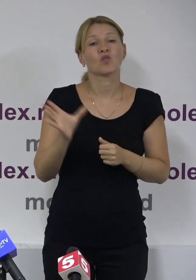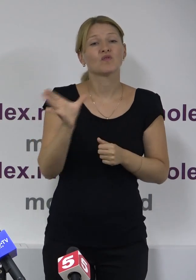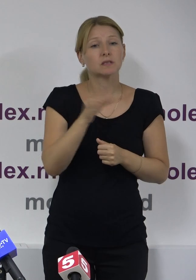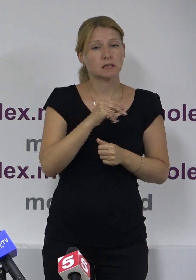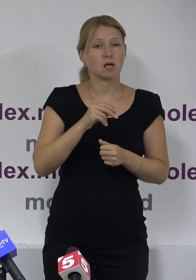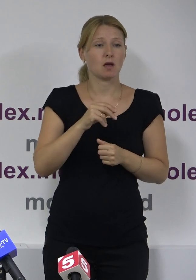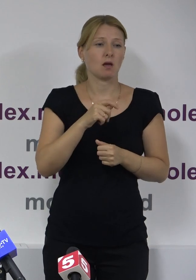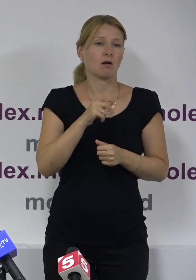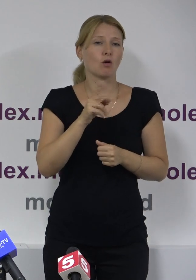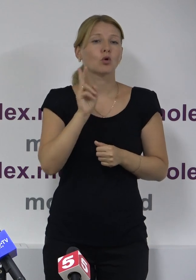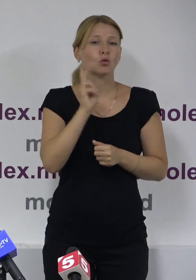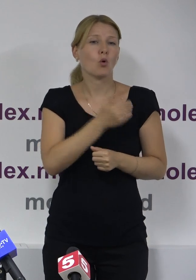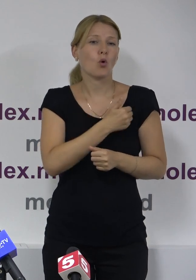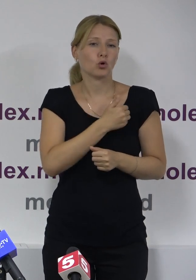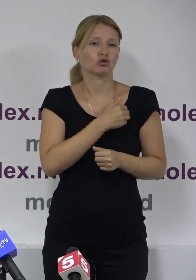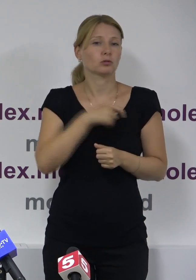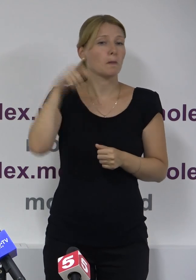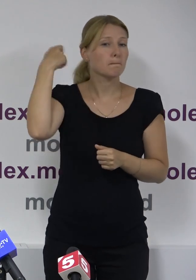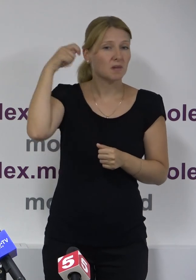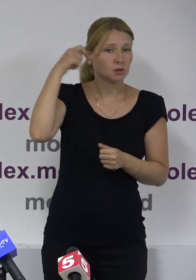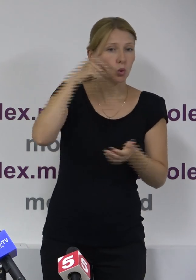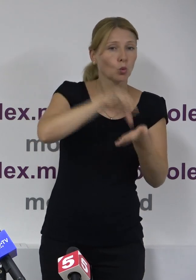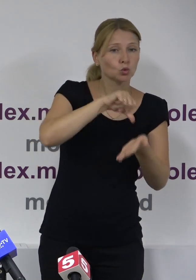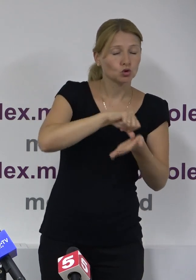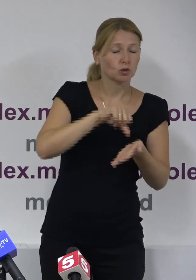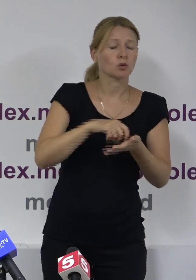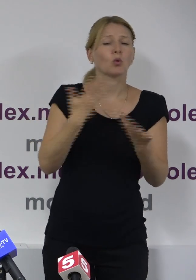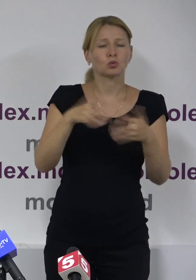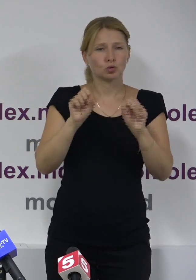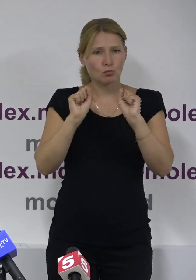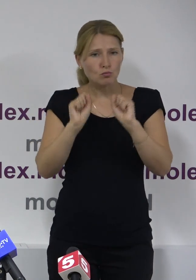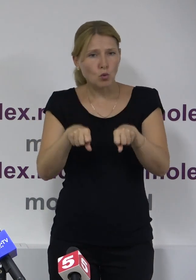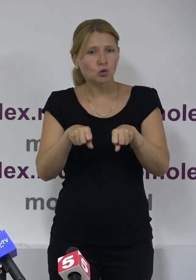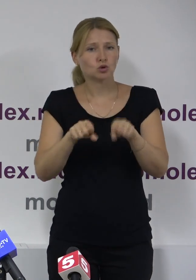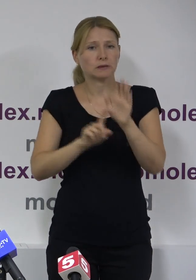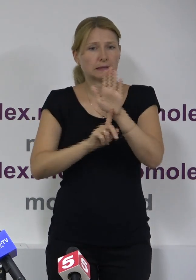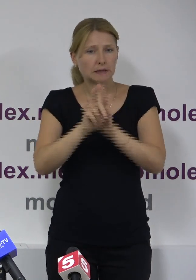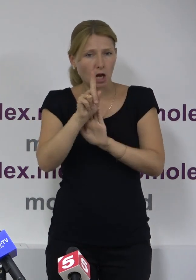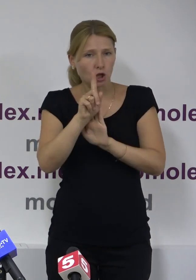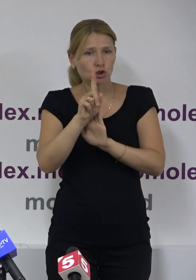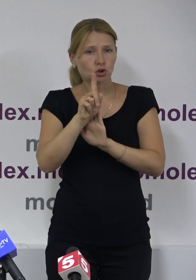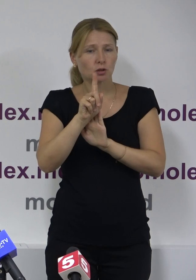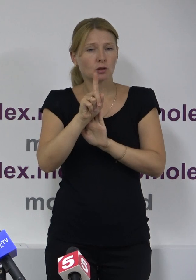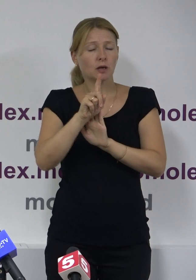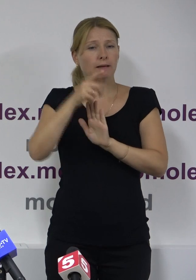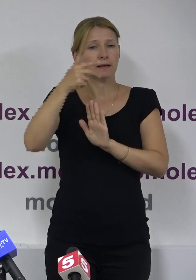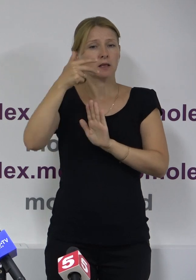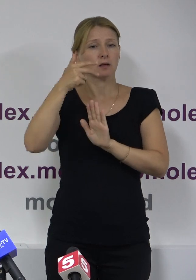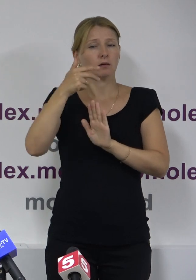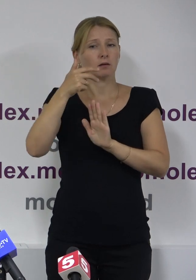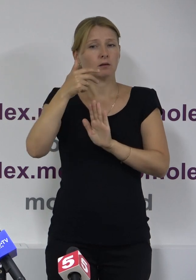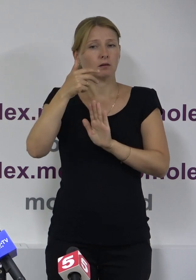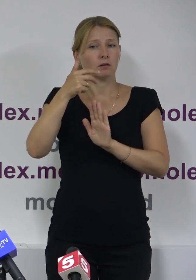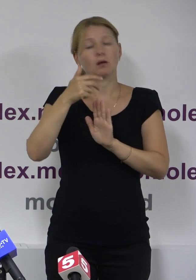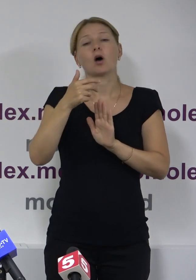candidații la funcție de președinte și toți participanții la referendum pot efectua agitație electorală doar începând cu 30 de zile